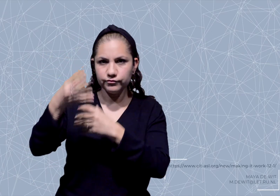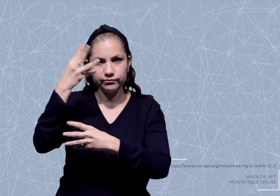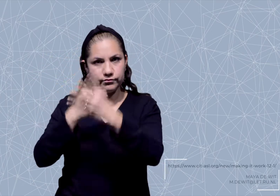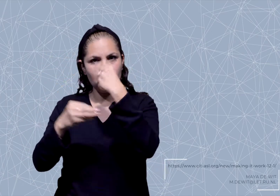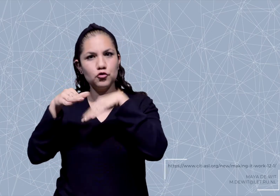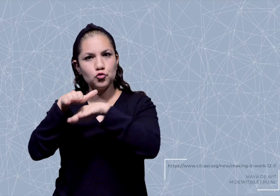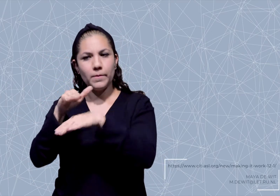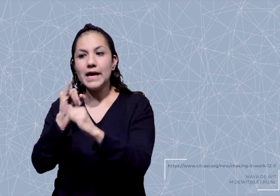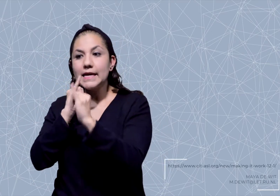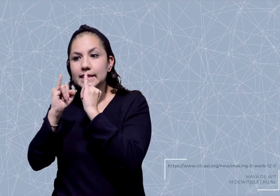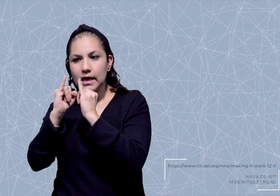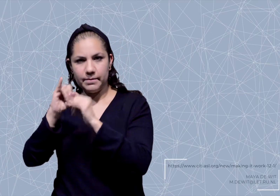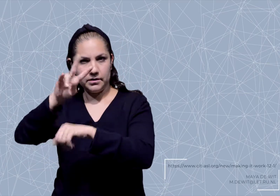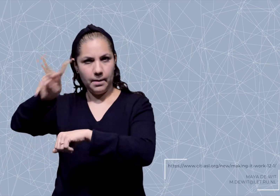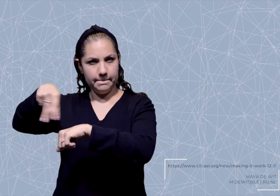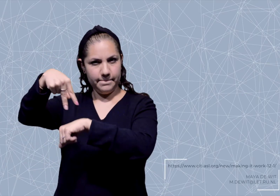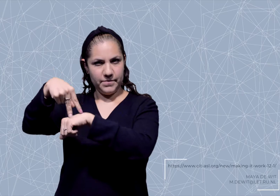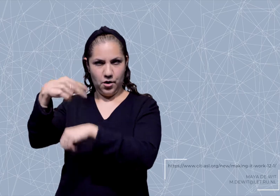sobre interpretación de conferencias.